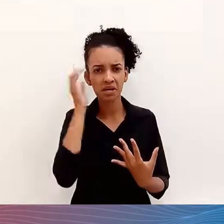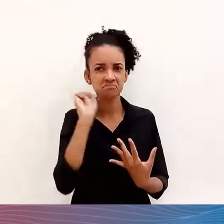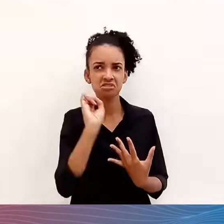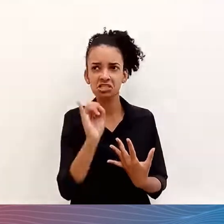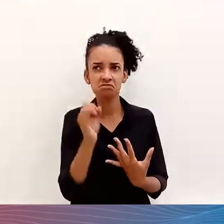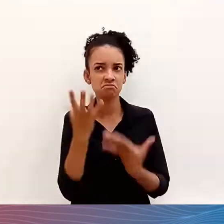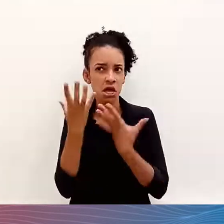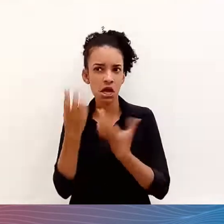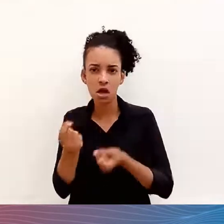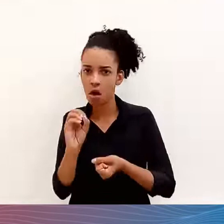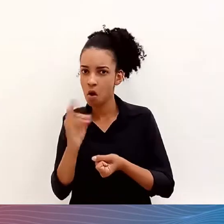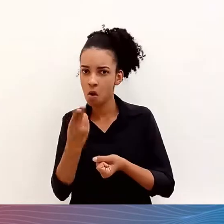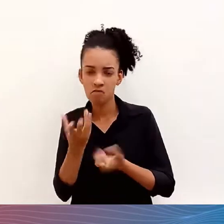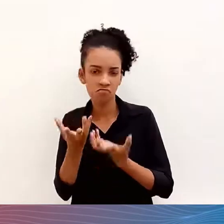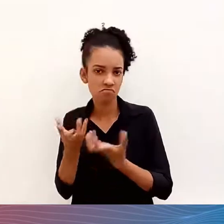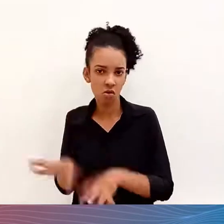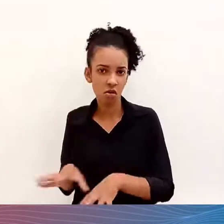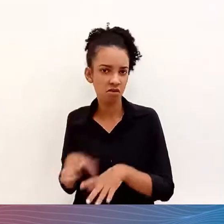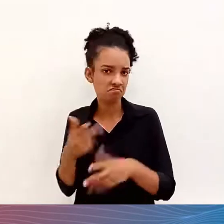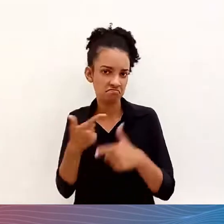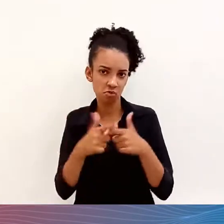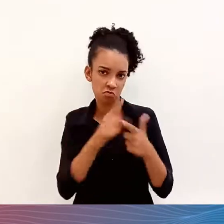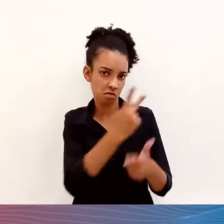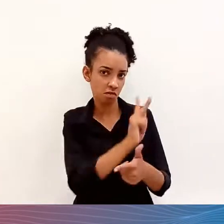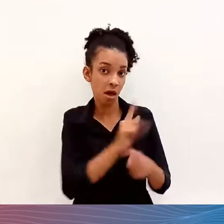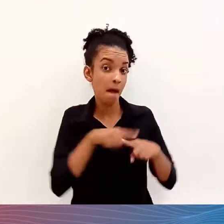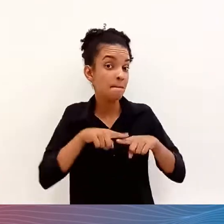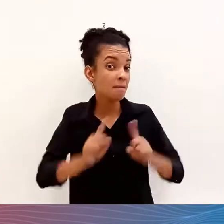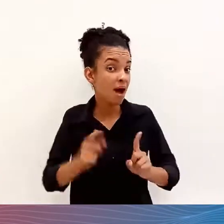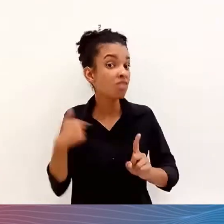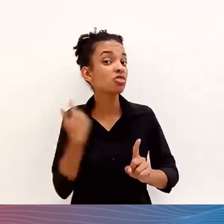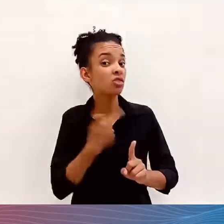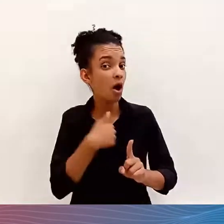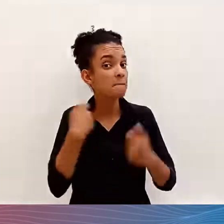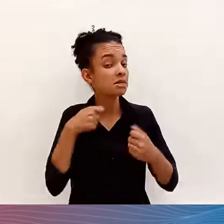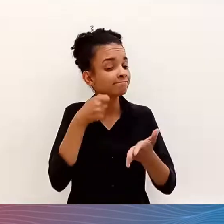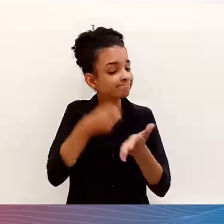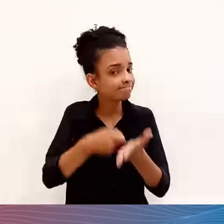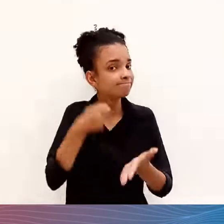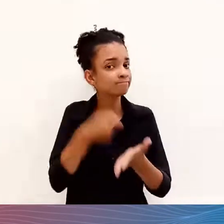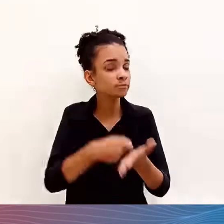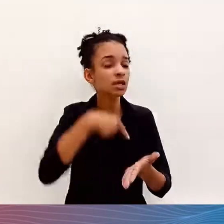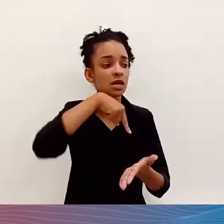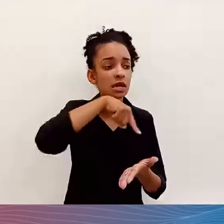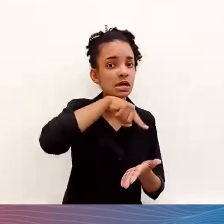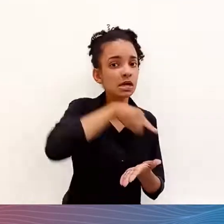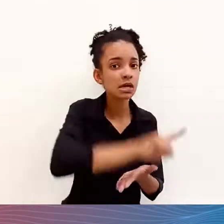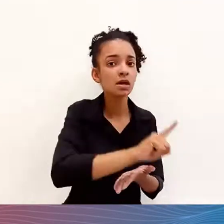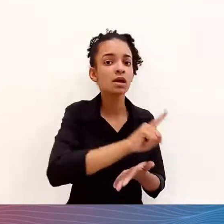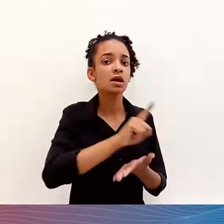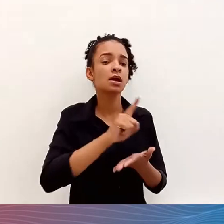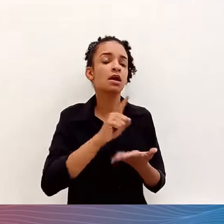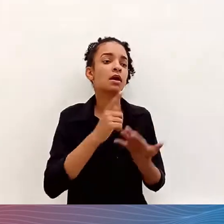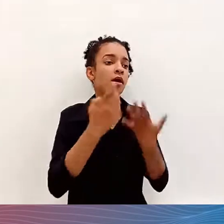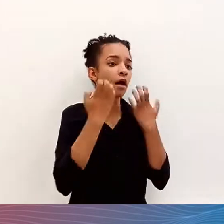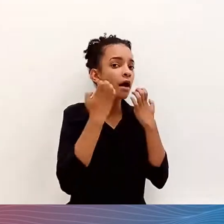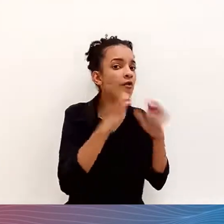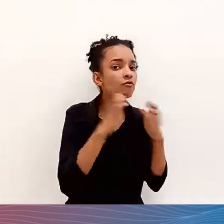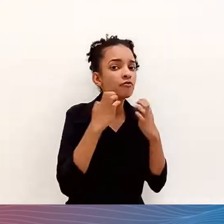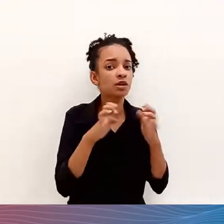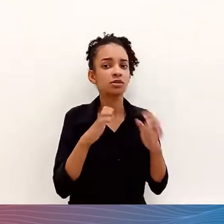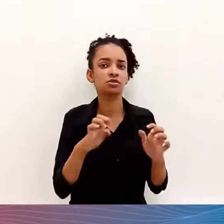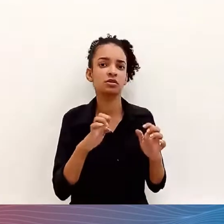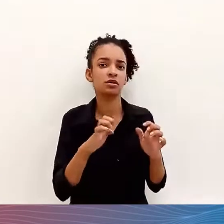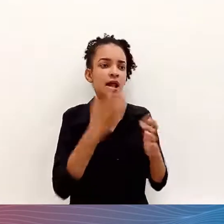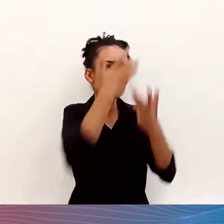nós somos obrigados, como esses 4 braços do rio, nós temos que alcançar a todos. Por